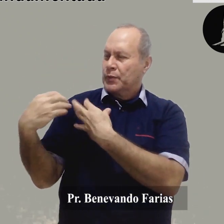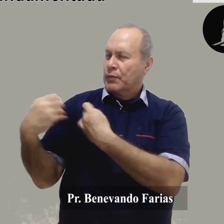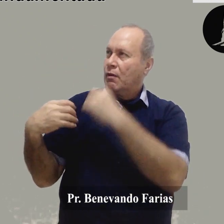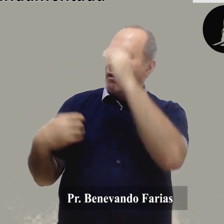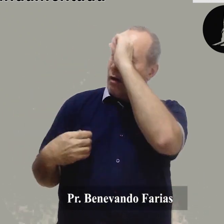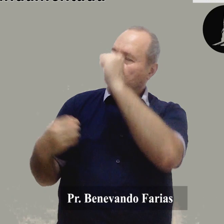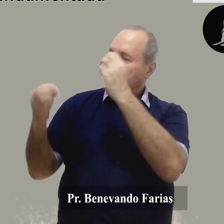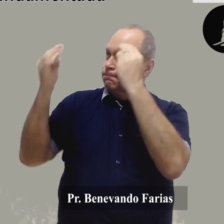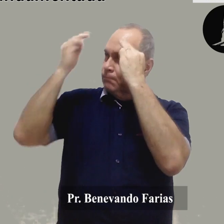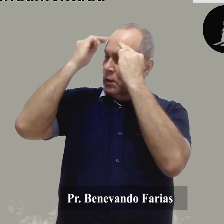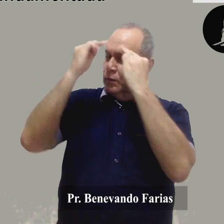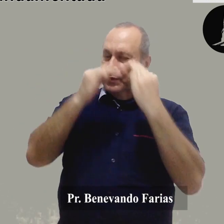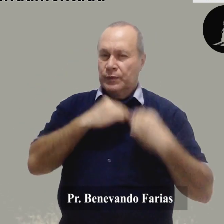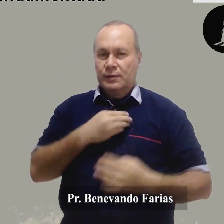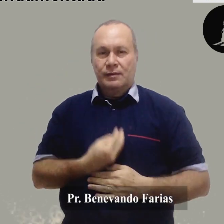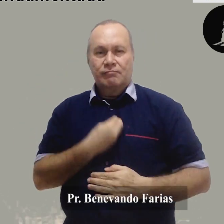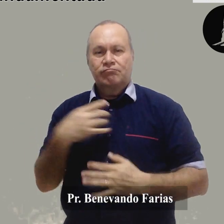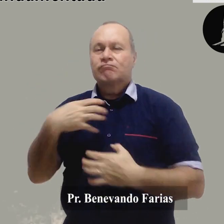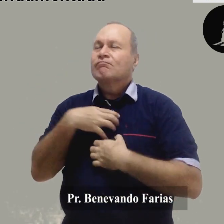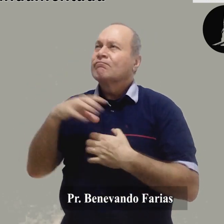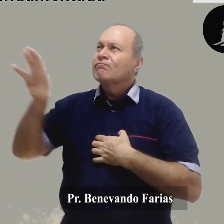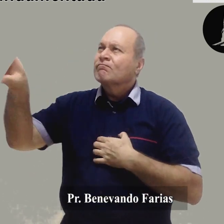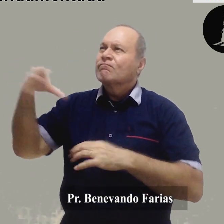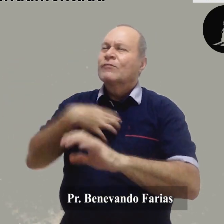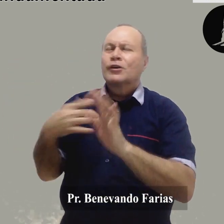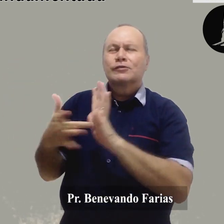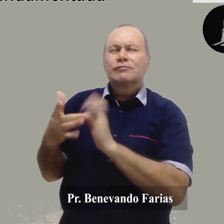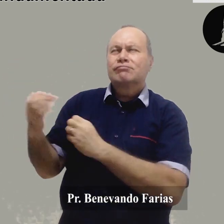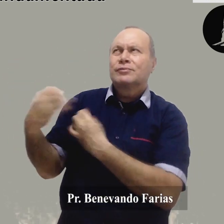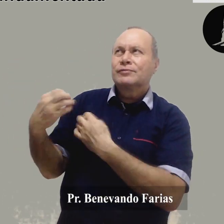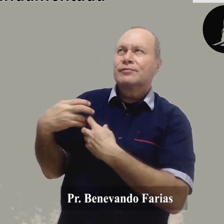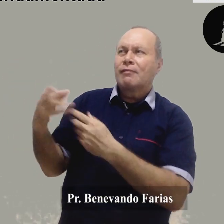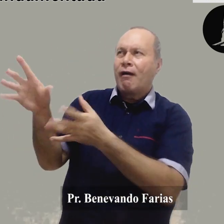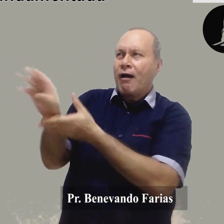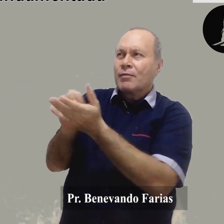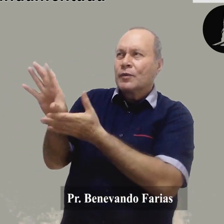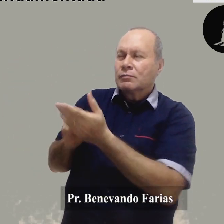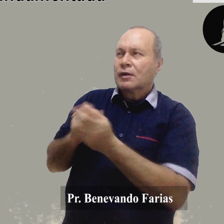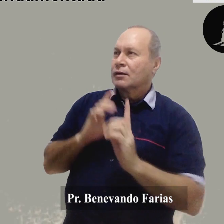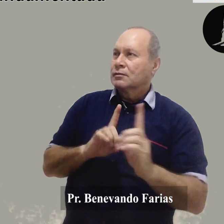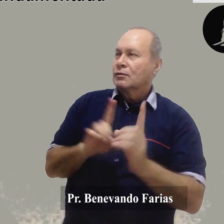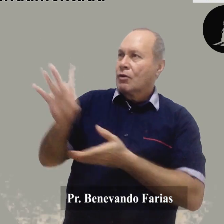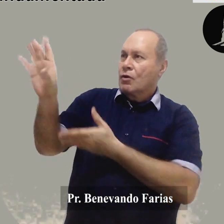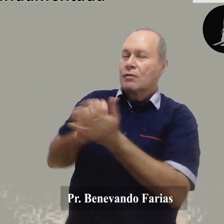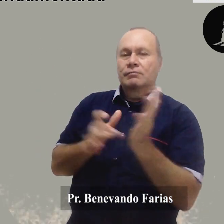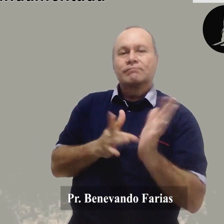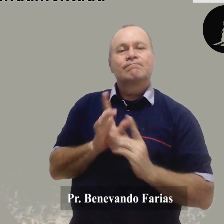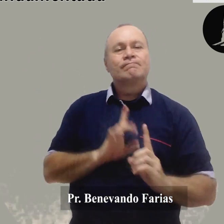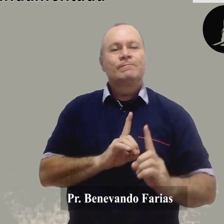ensinos de Jesus. É o estilo de vida de Jesus. Tudo aquilo que ele ensinou aos seus